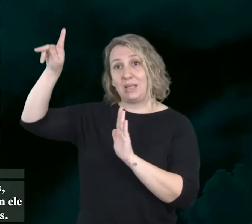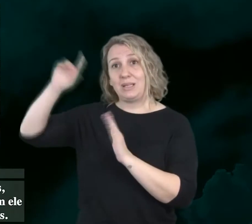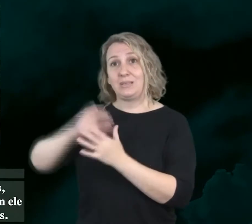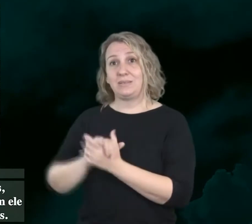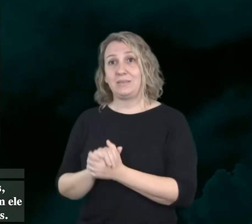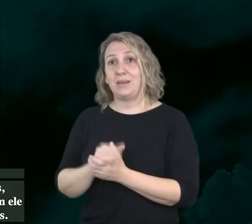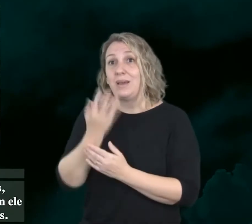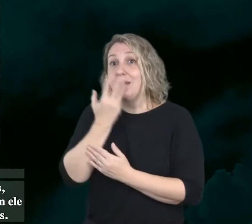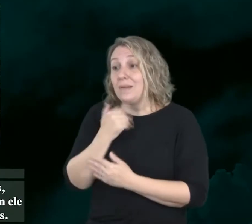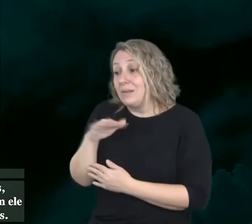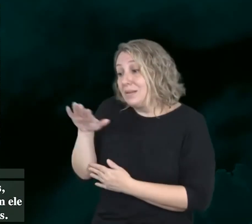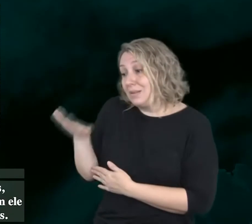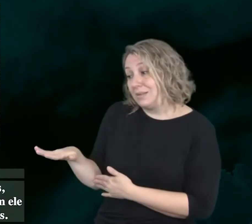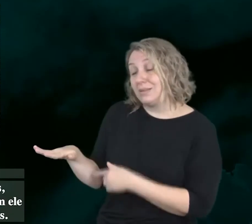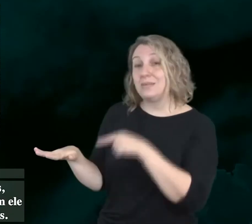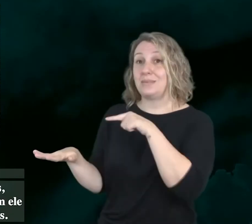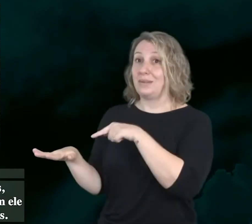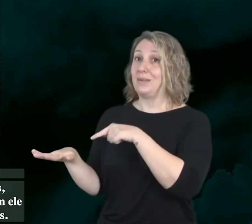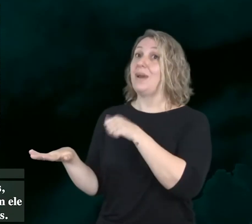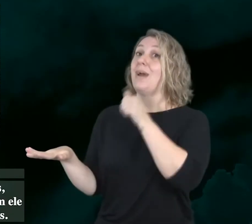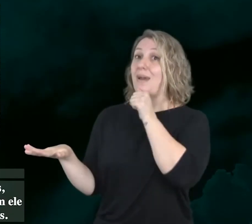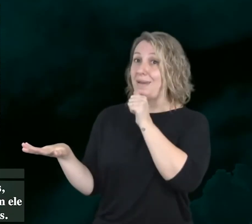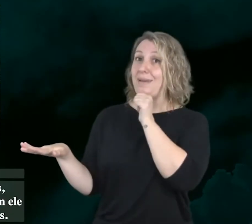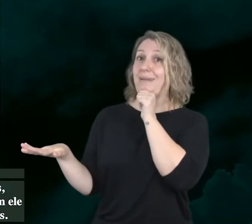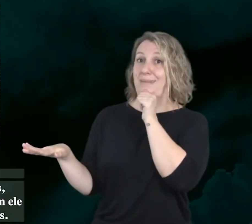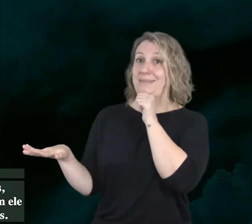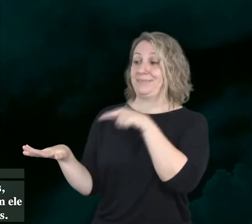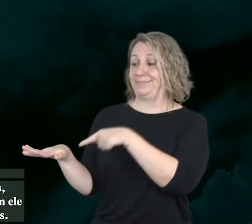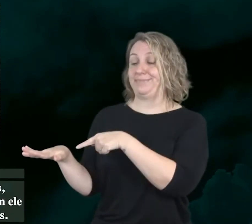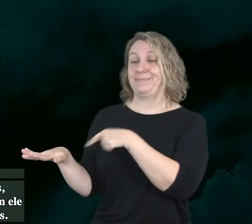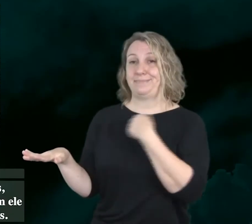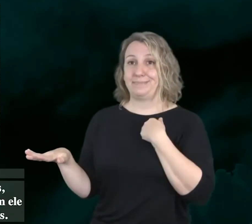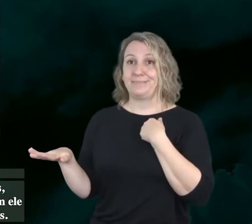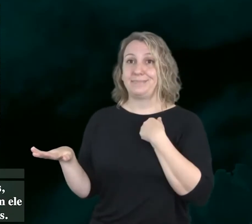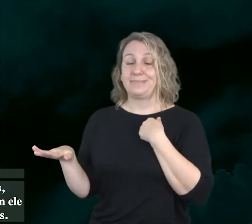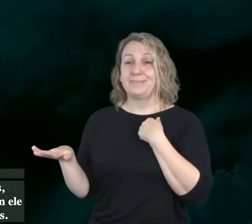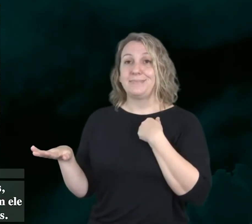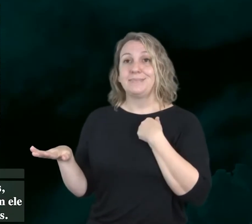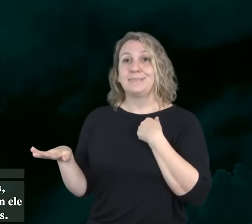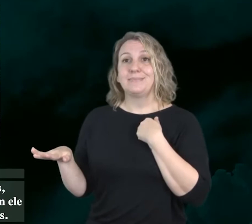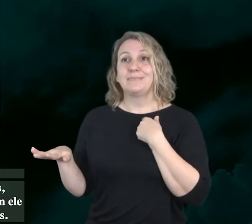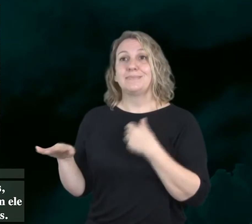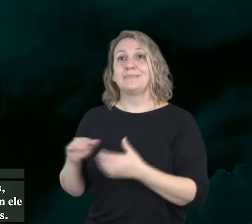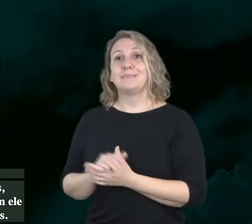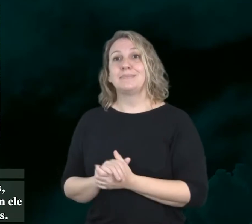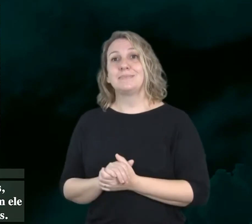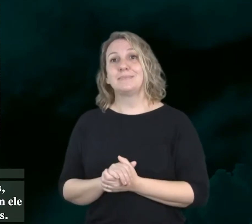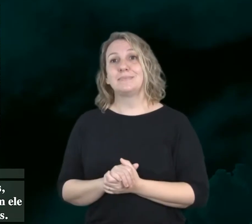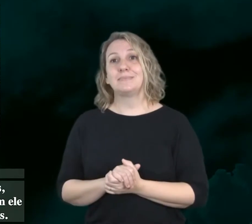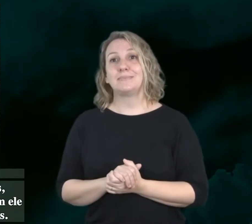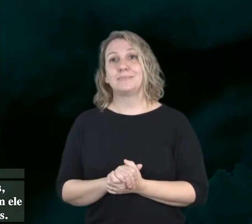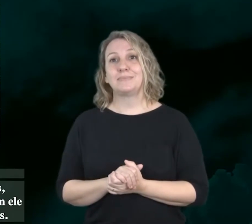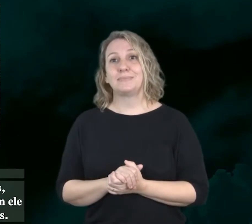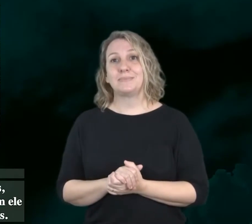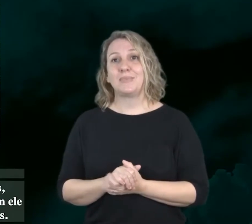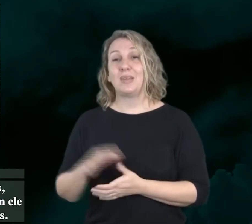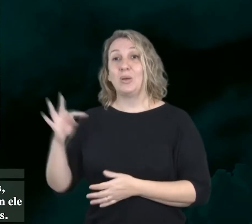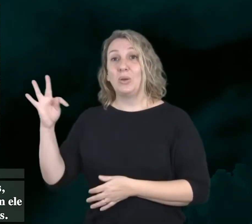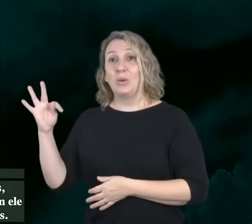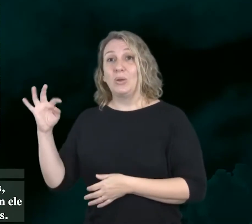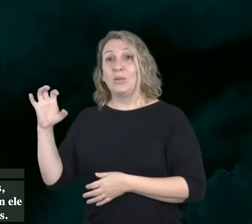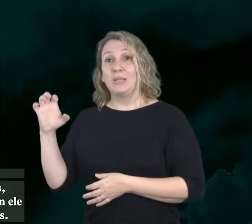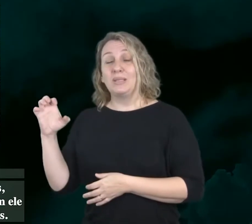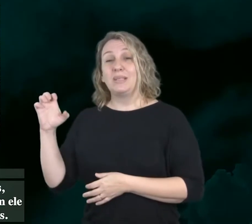teknon. Teknon é o filho infantil, um filho criança. Então, nós, quando cremos